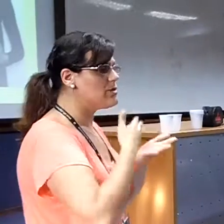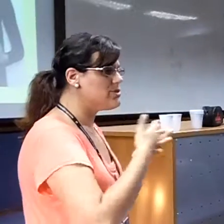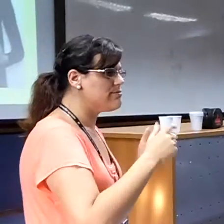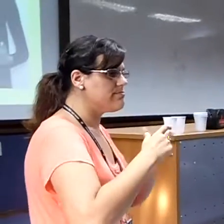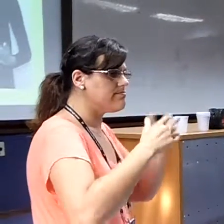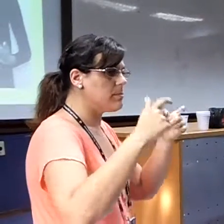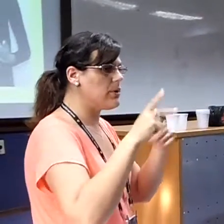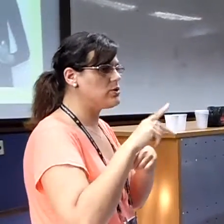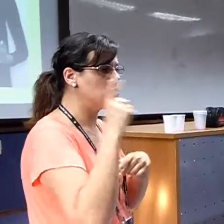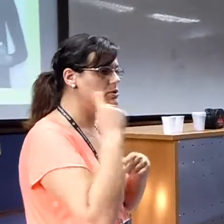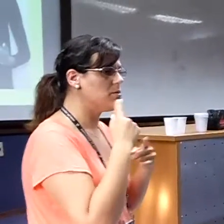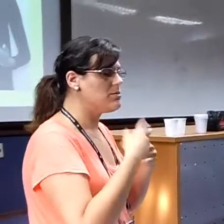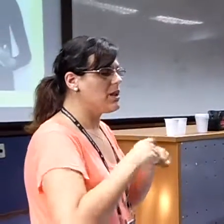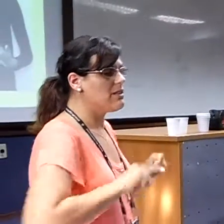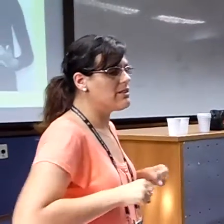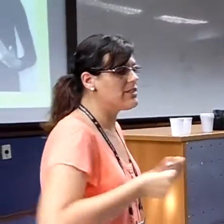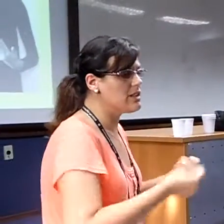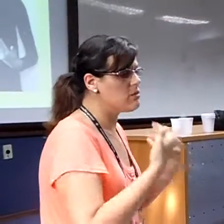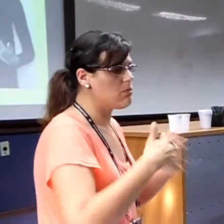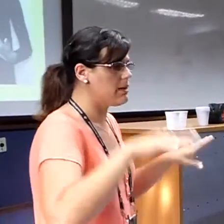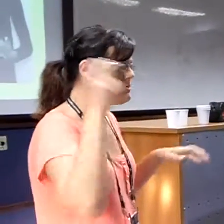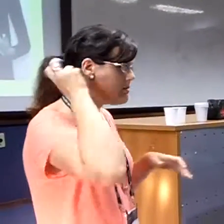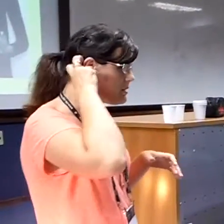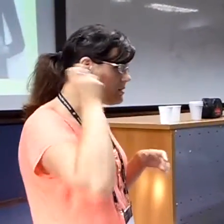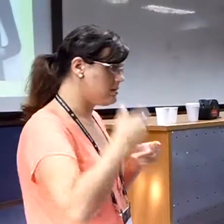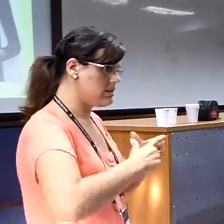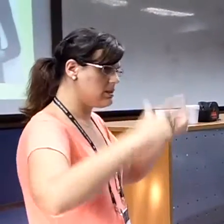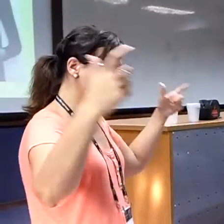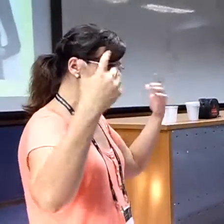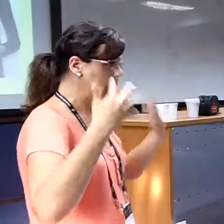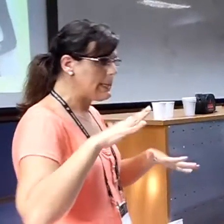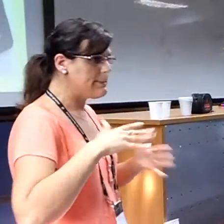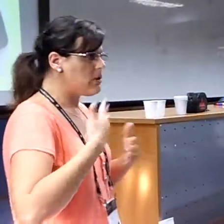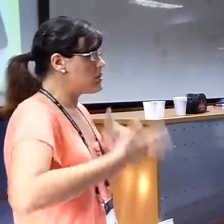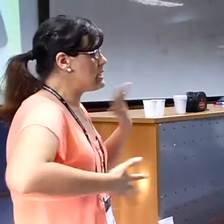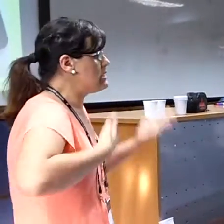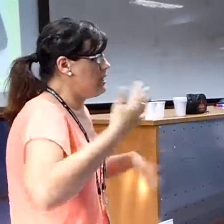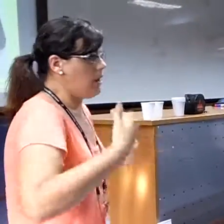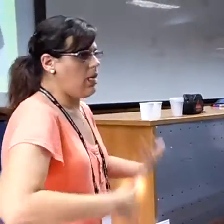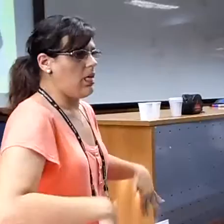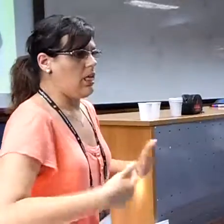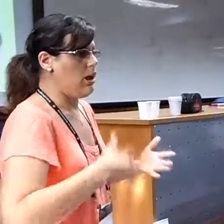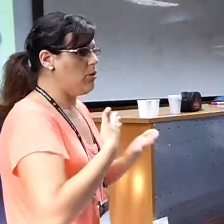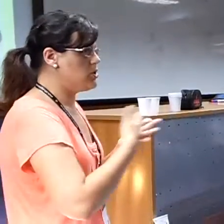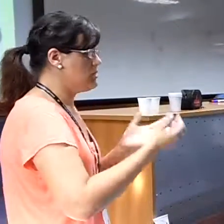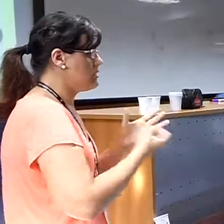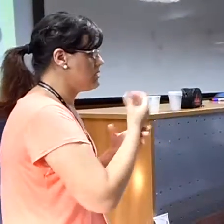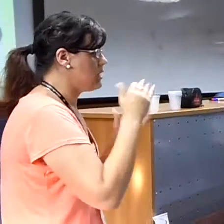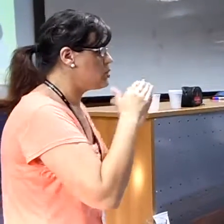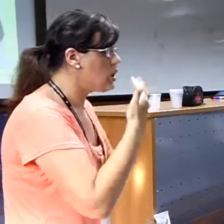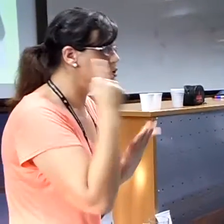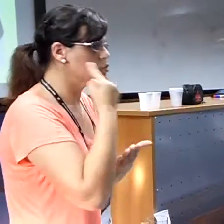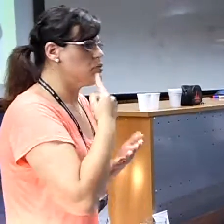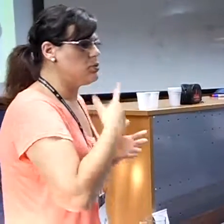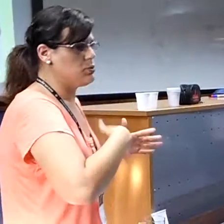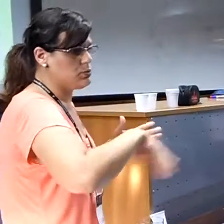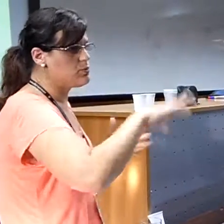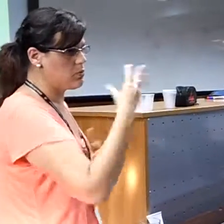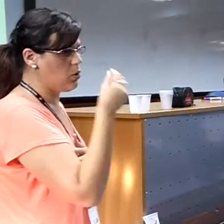dos bacharelados, de cursos acadêmicos, né? Mas enfim, era um congresso onde as pessoas sinalizavam muito, se posicionavam contra o